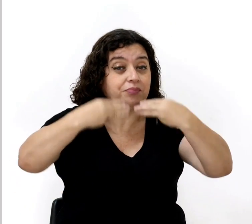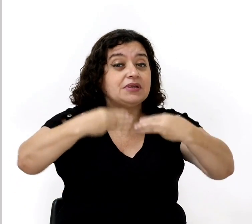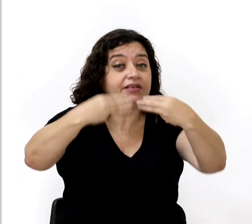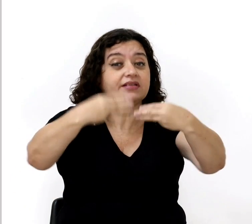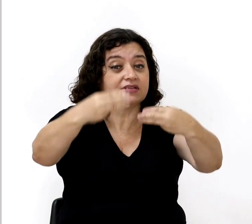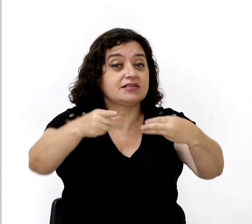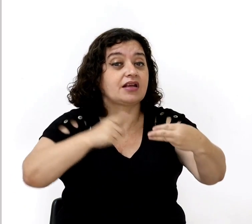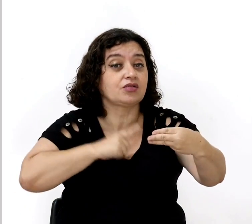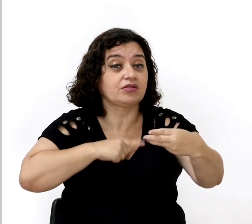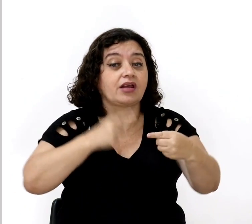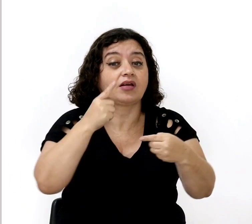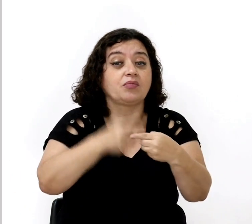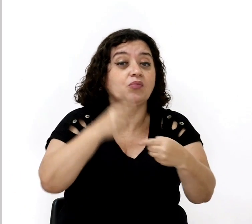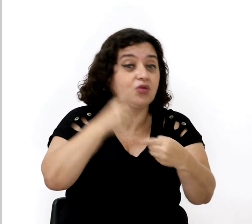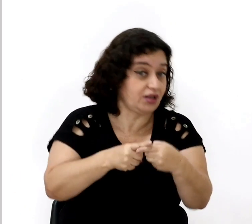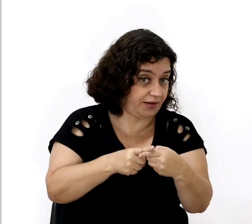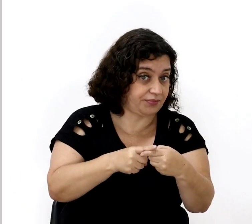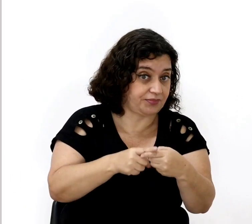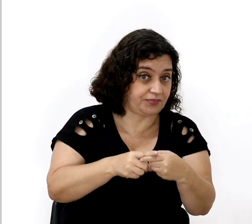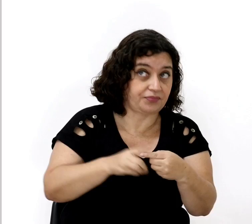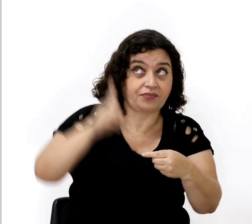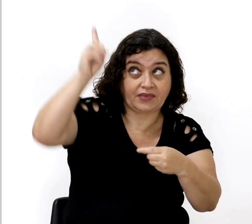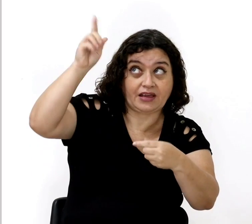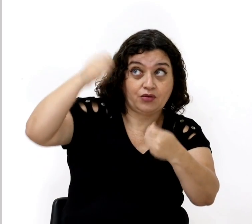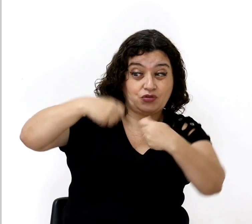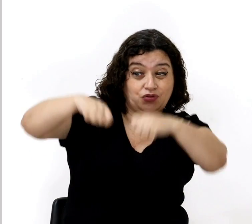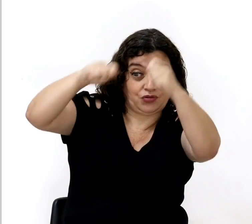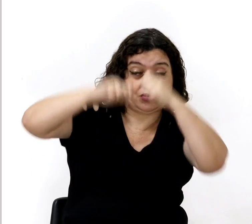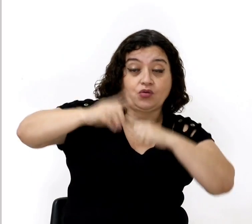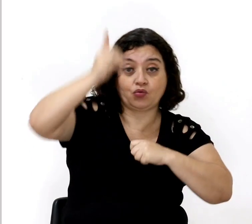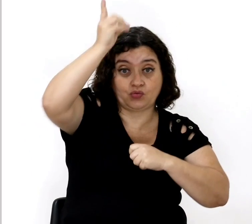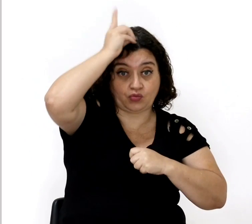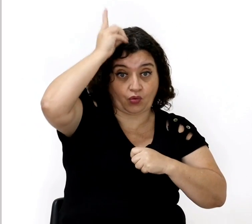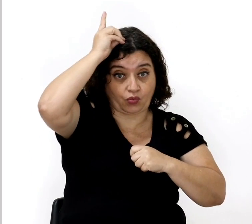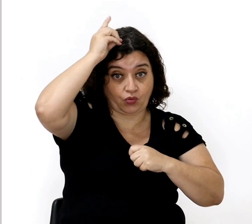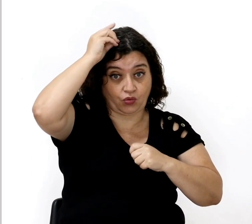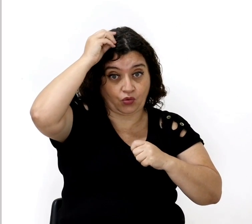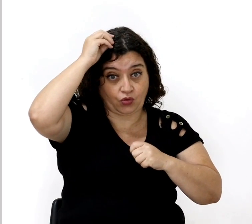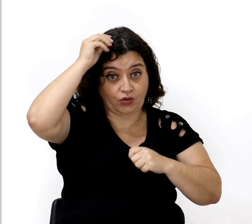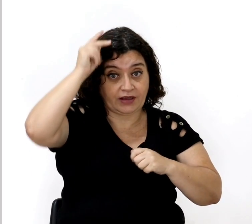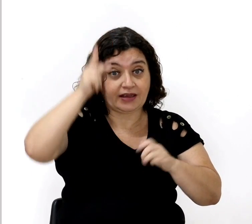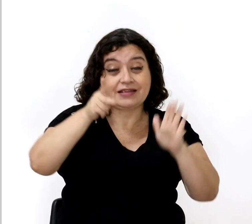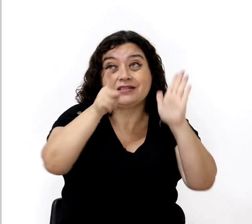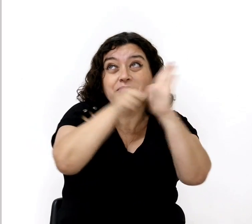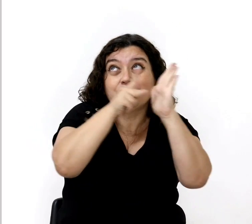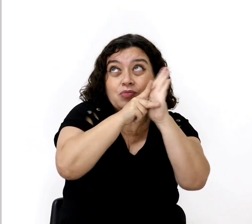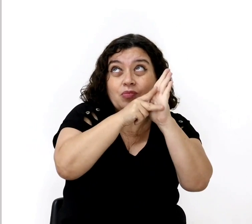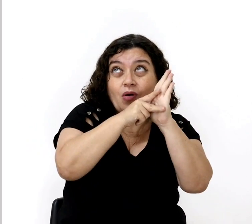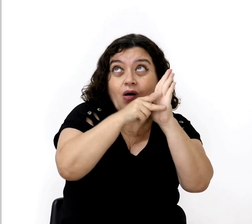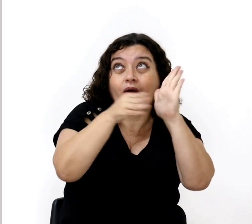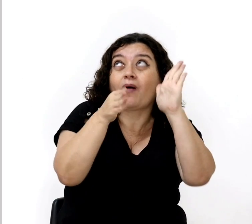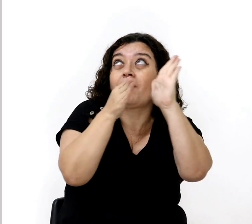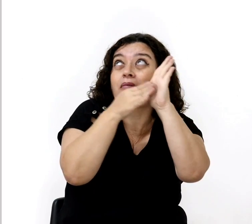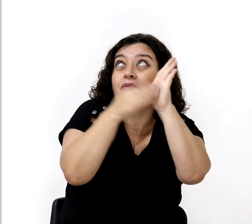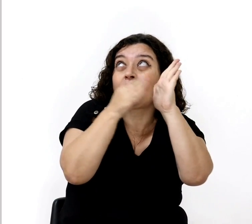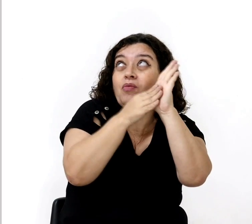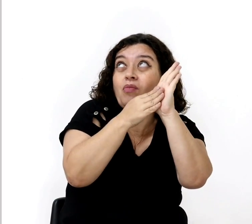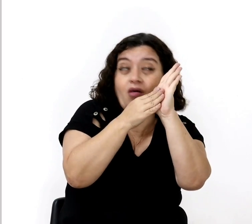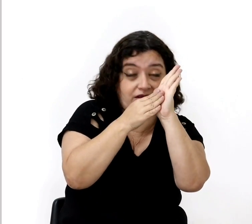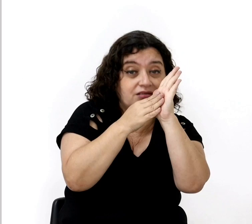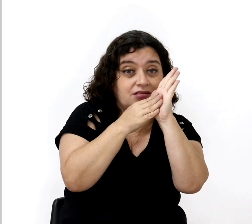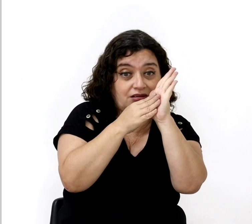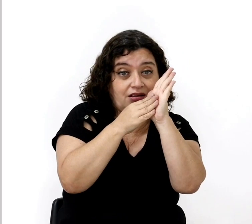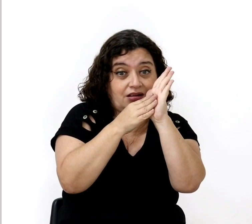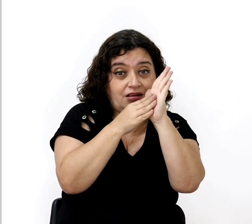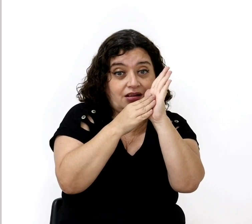Deus nos deu dons, para a gente compreender o propósito disso, a gente tem que perguntar qual é o propósito da